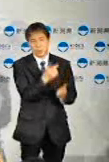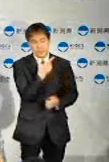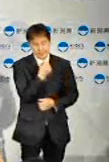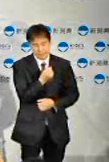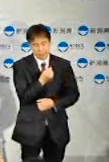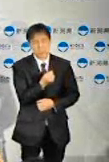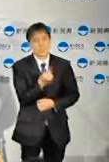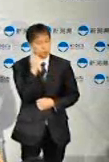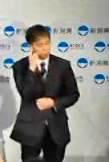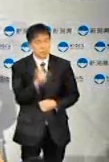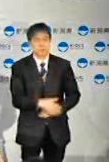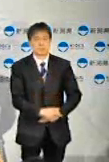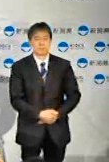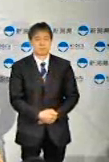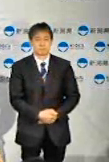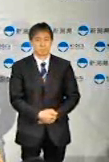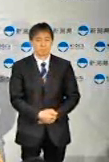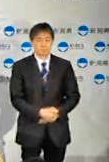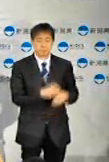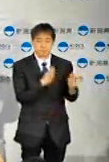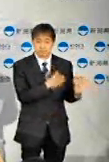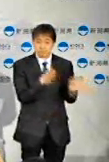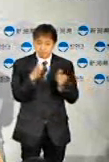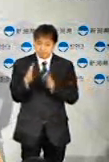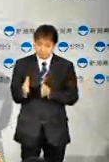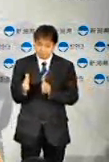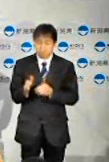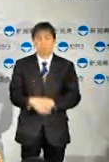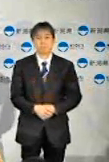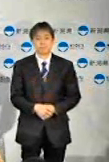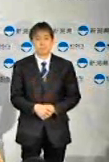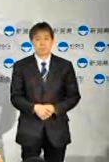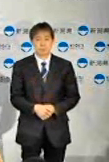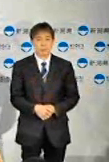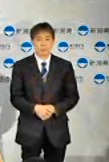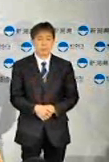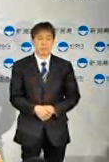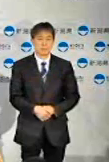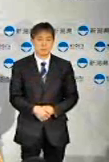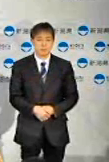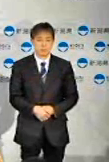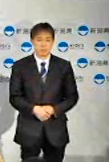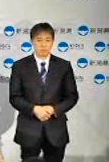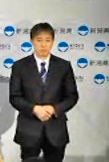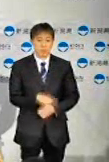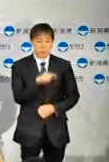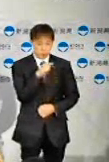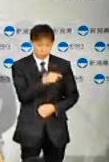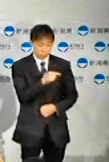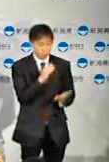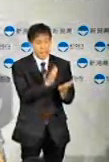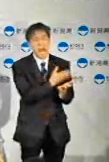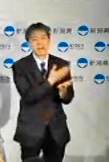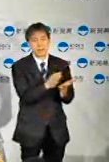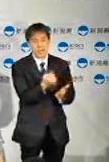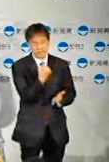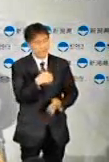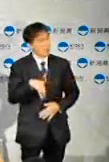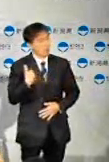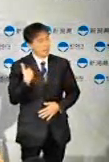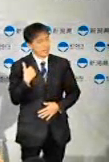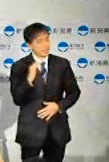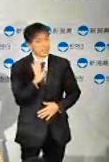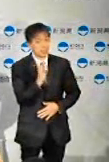ています。そして、そうですね、どういう判断がなされるか私は分かりませんけれ